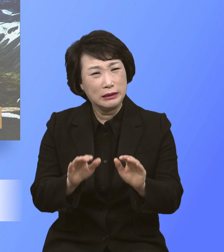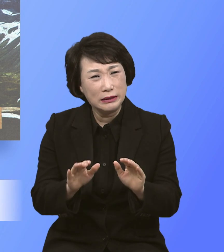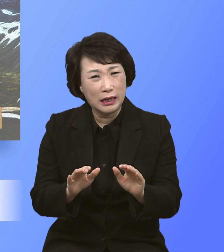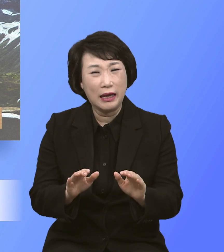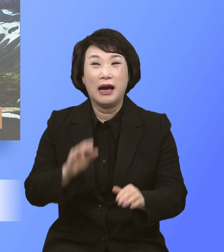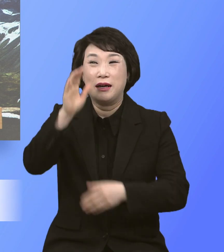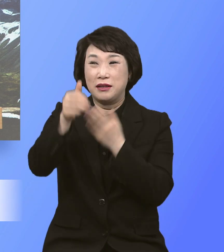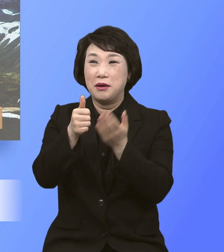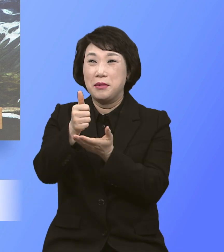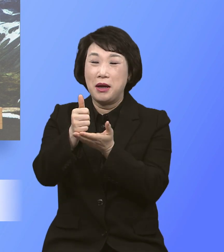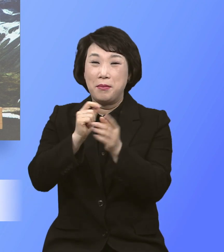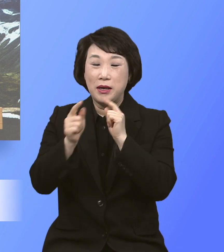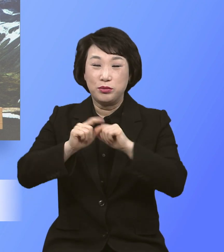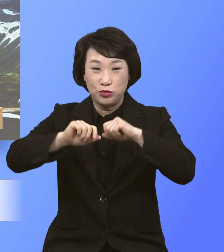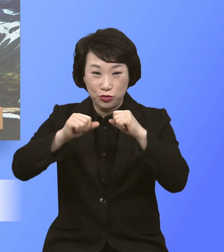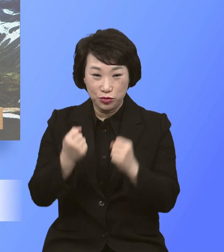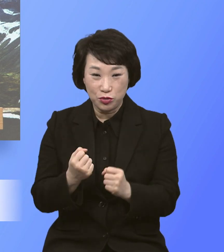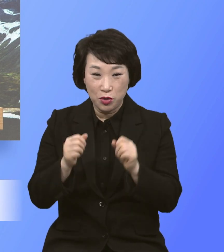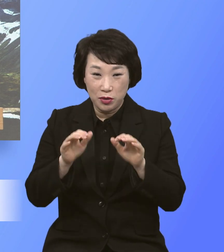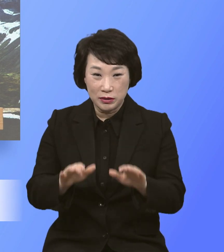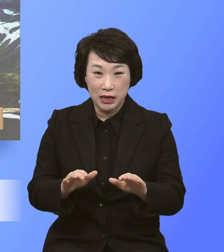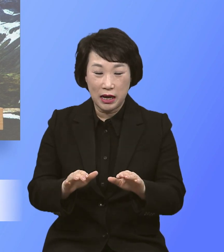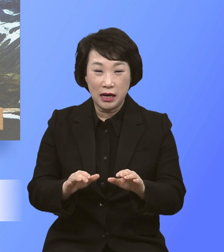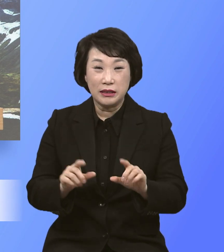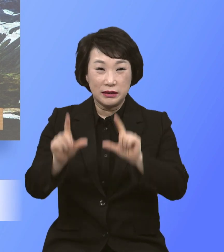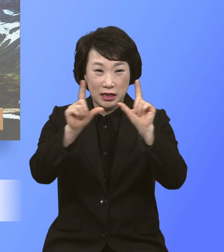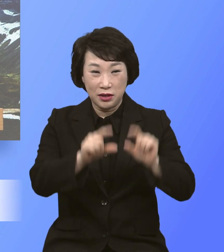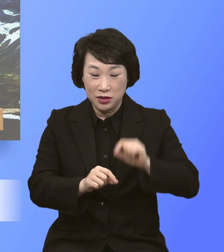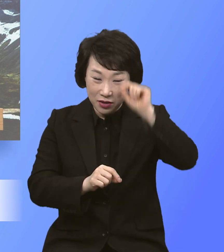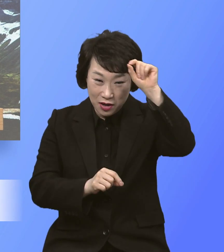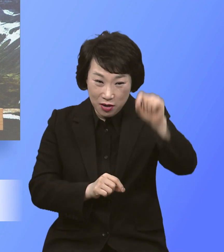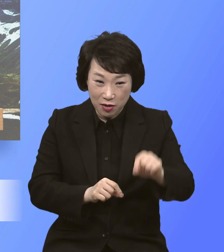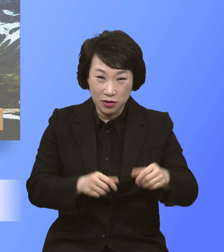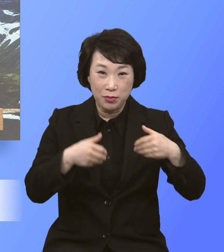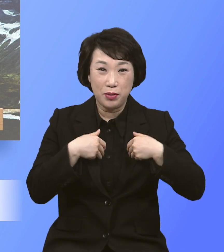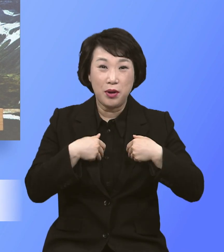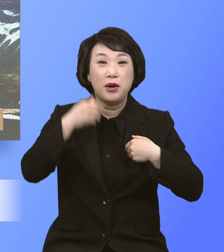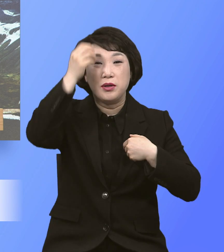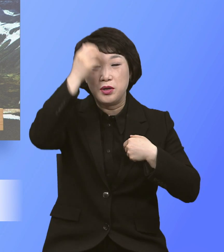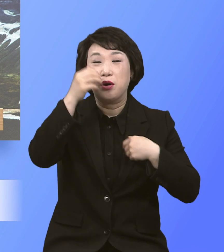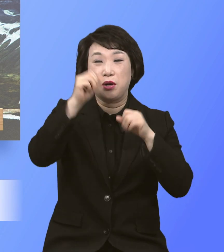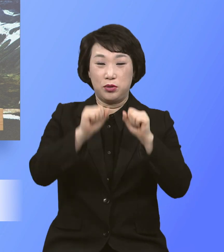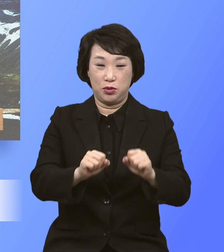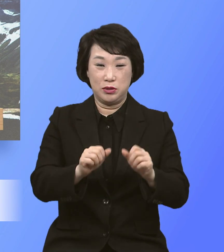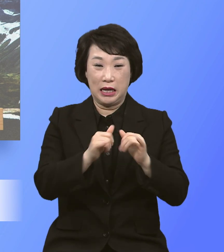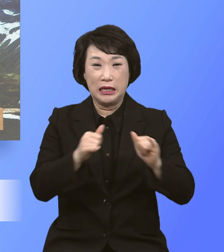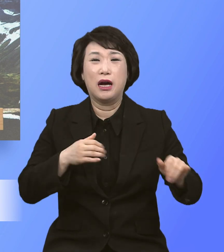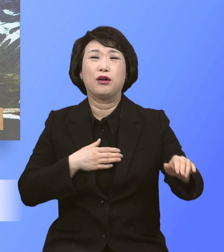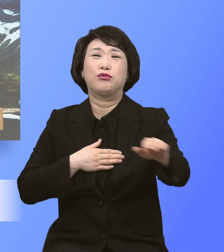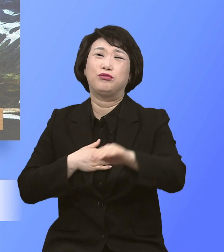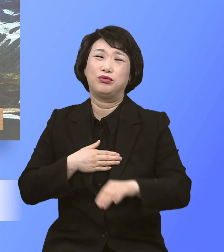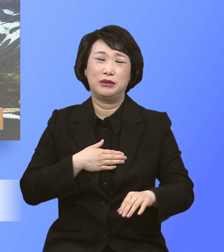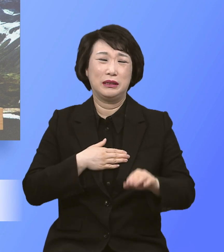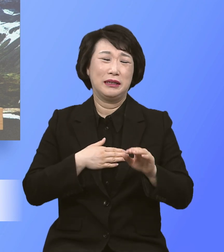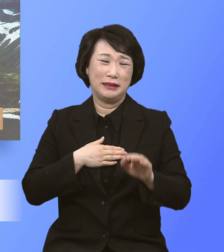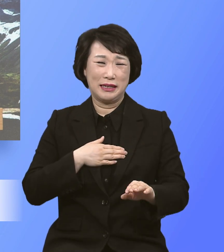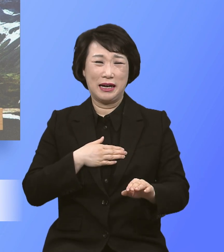근데 하나님 말씀에 복종해서 영원히 살아야 영적 존재인 우리 인간은